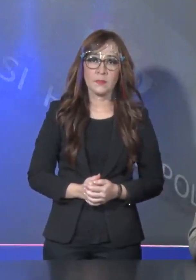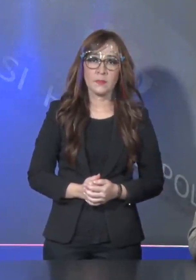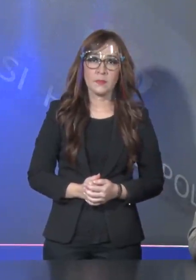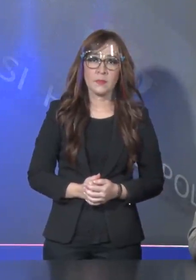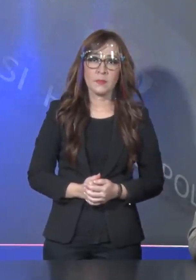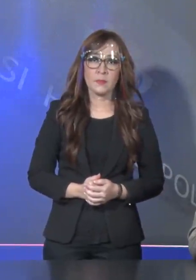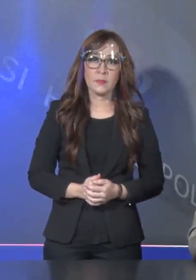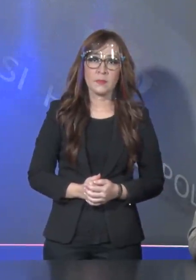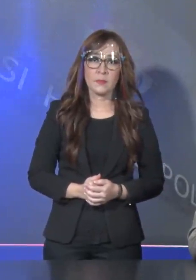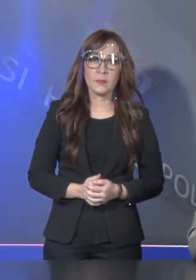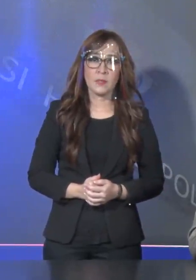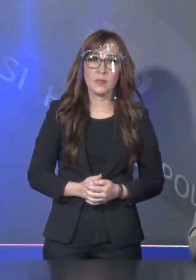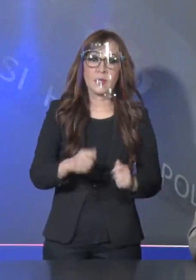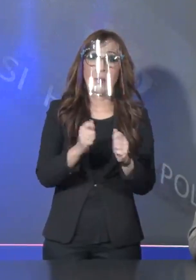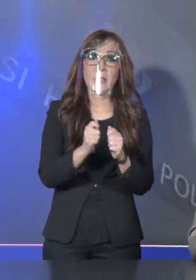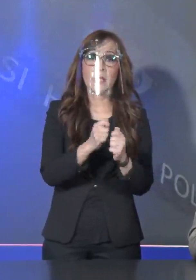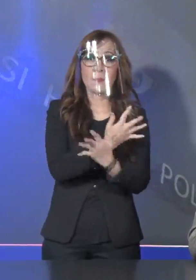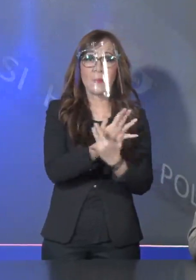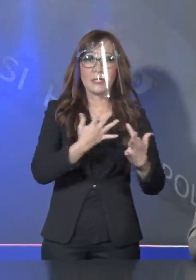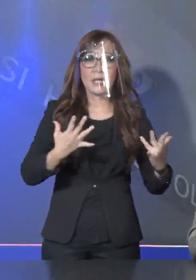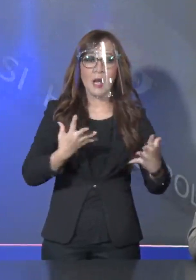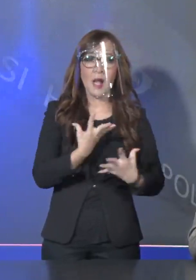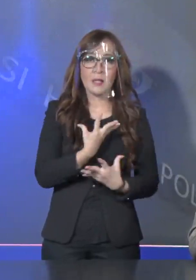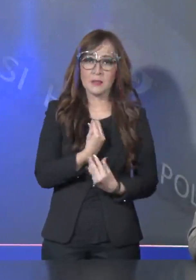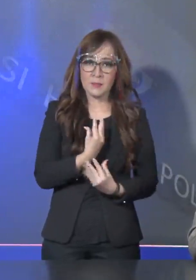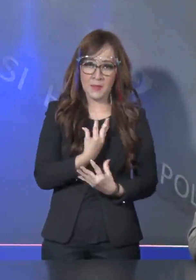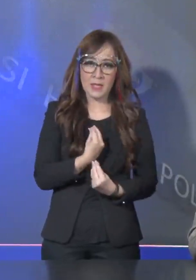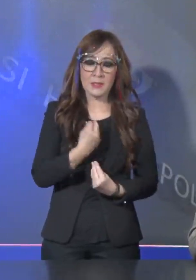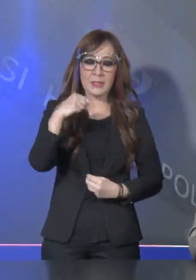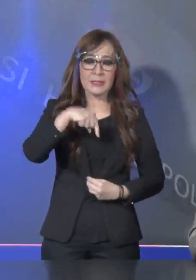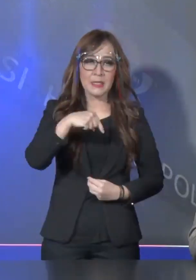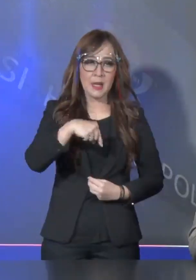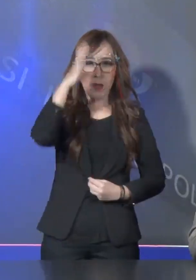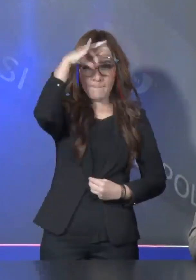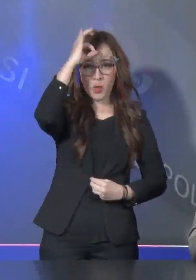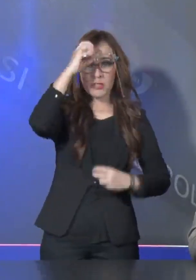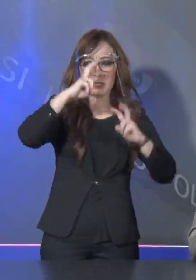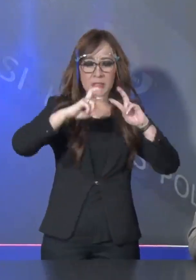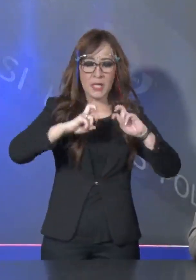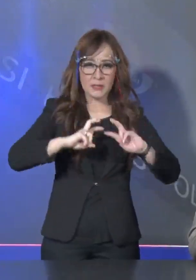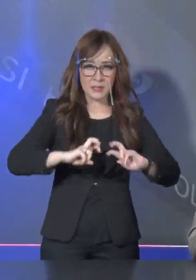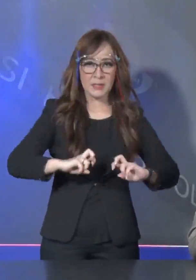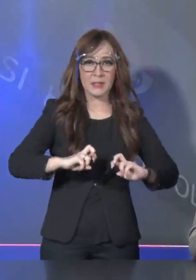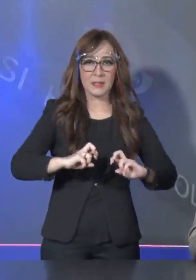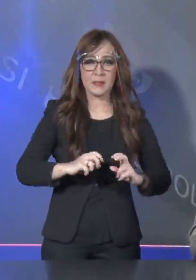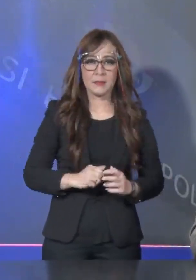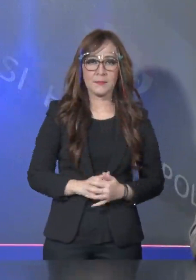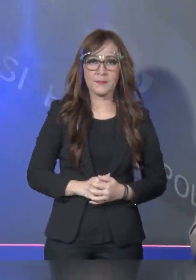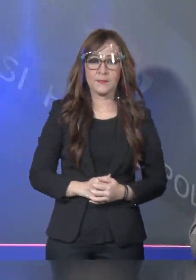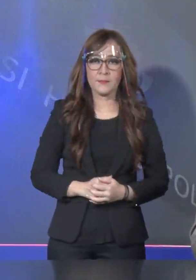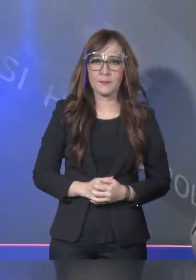kecemasan di masyarakat. Ini masih didalami oleh Polda Metro Jaya untuk menyelidiki kasus